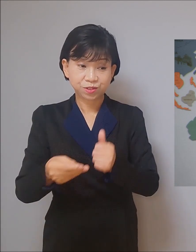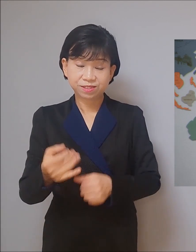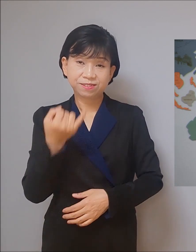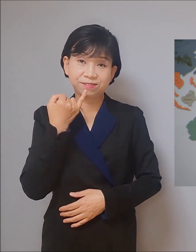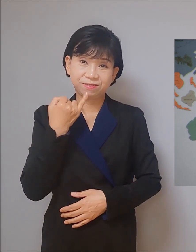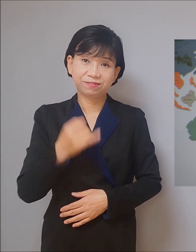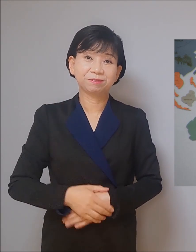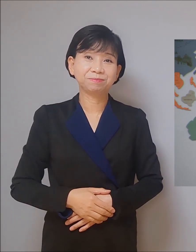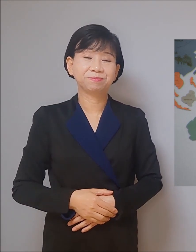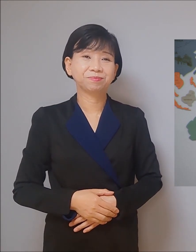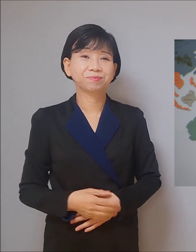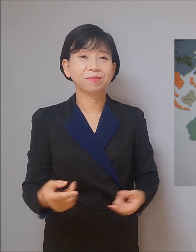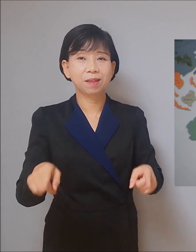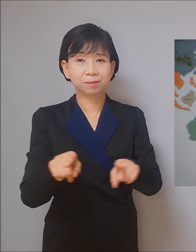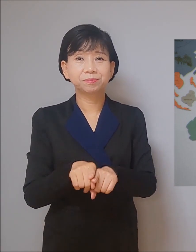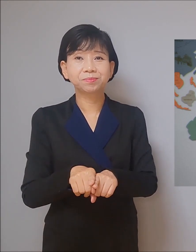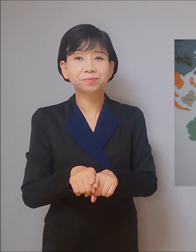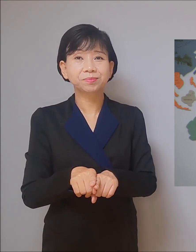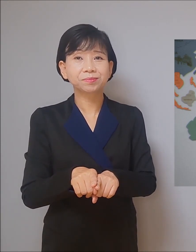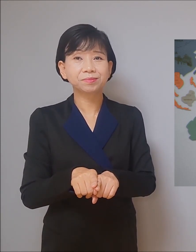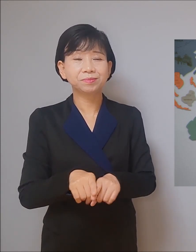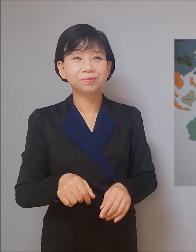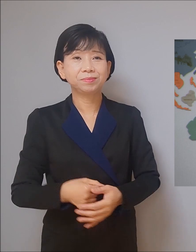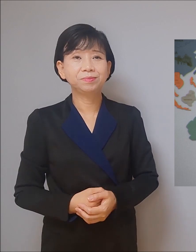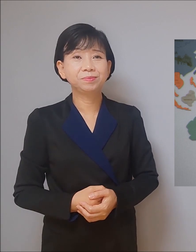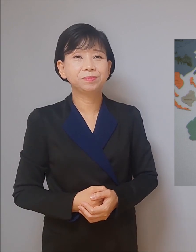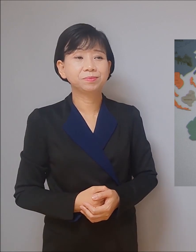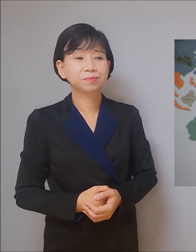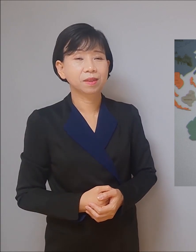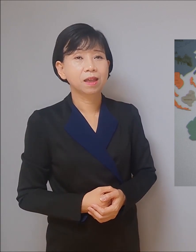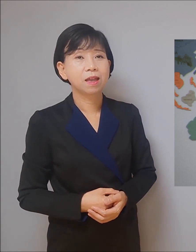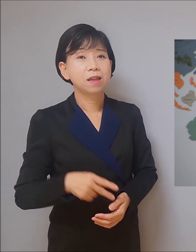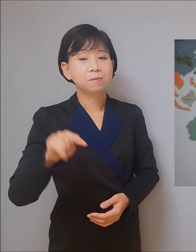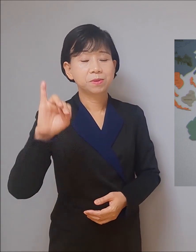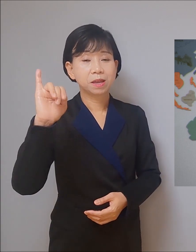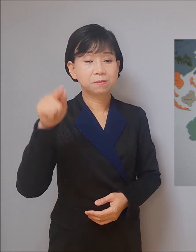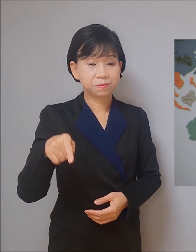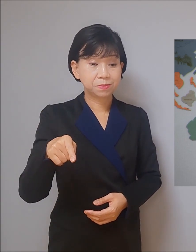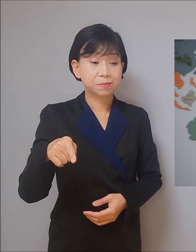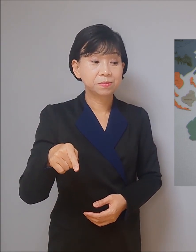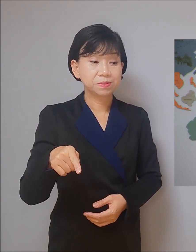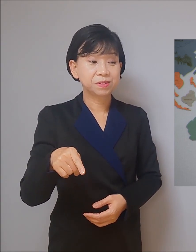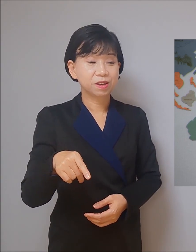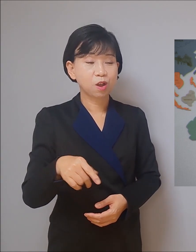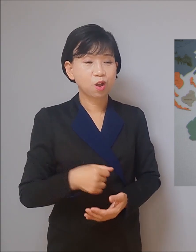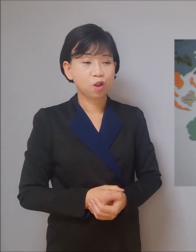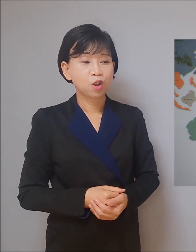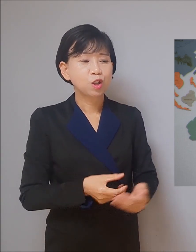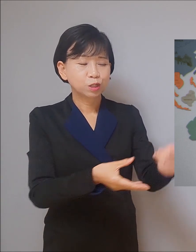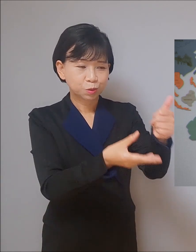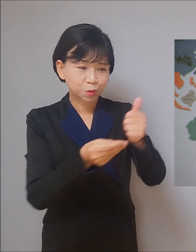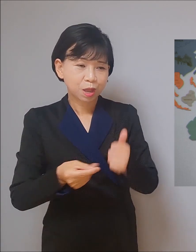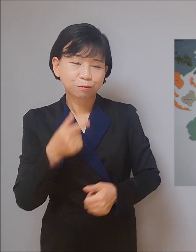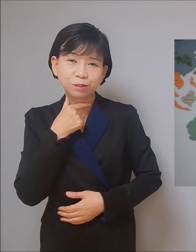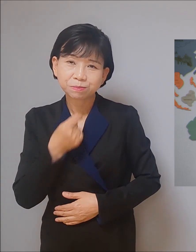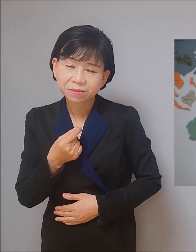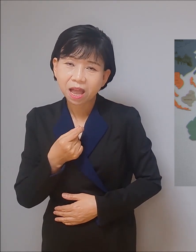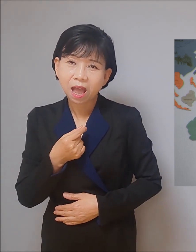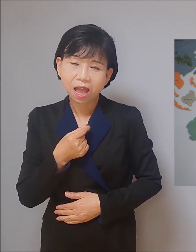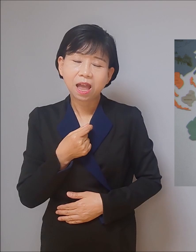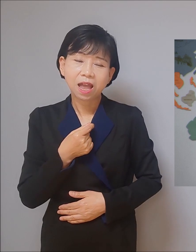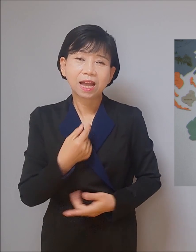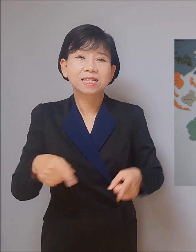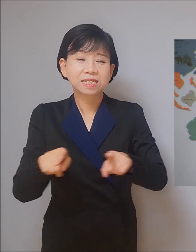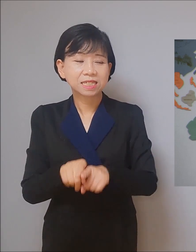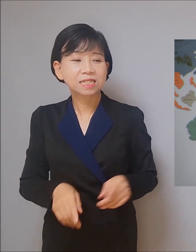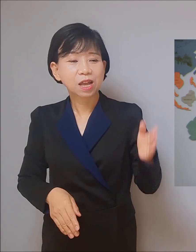네, 그래서 여러분 우리 교회 혹시 안 나오셔도 VIP로 기도하시는 분들이 있거나 또 꼭 같이 이렇게 가고 싶으신 분이